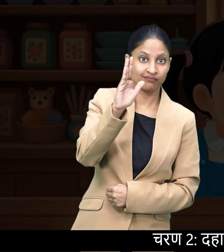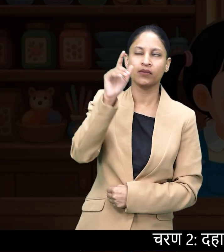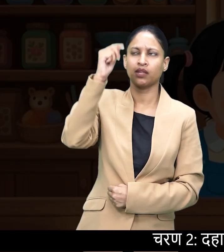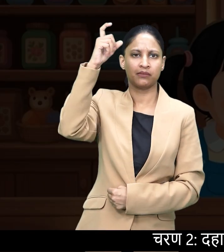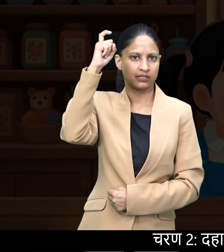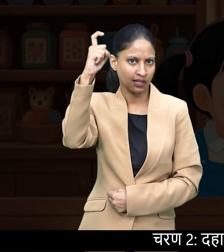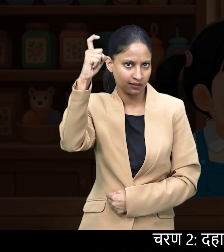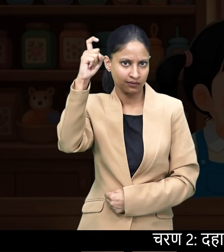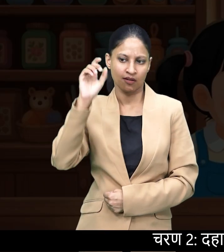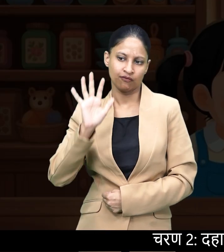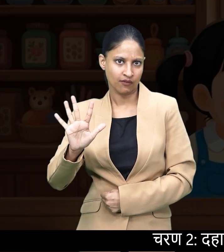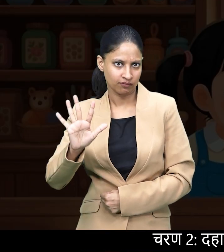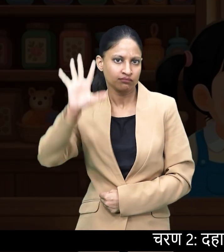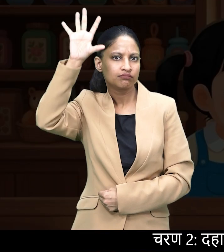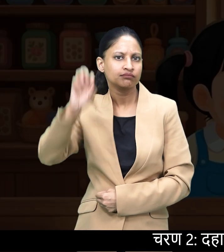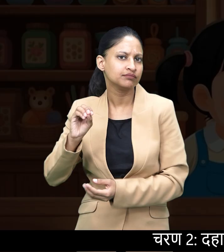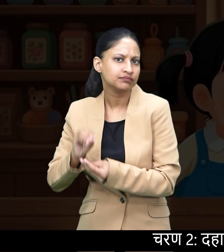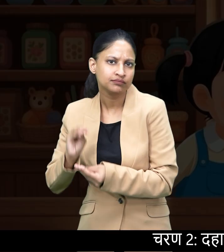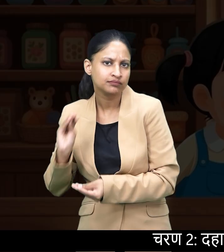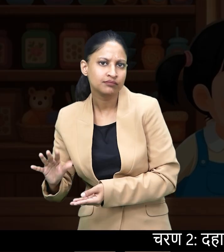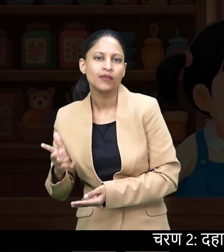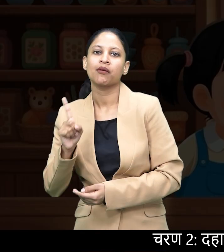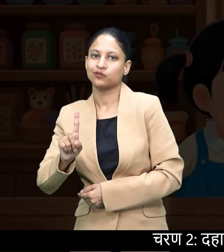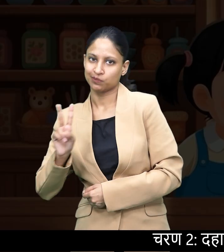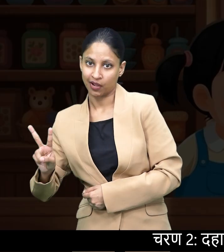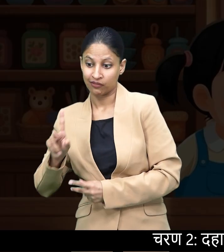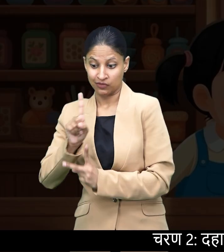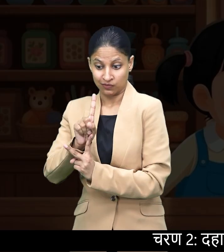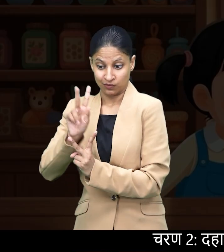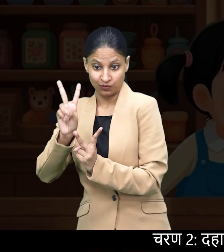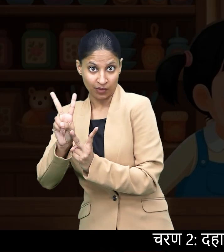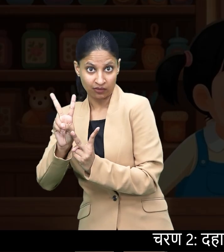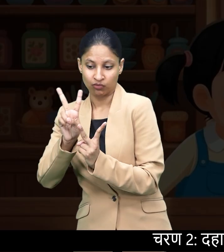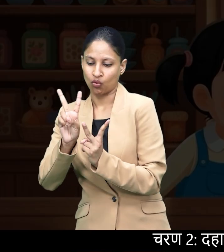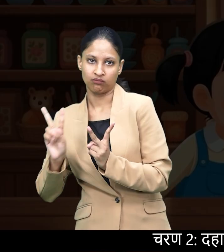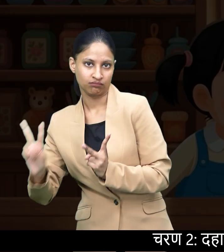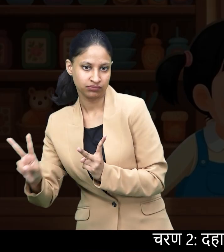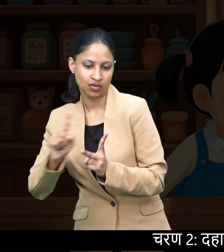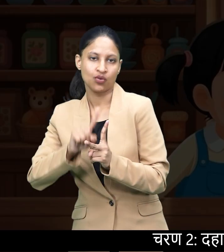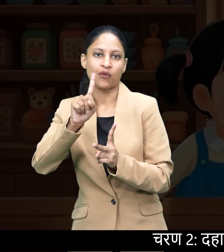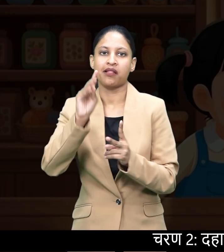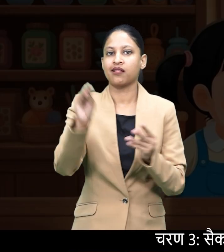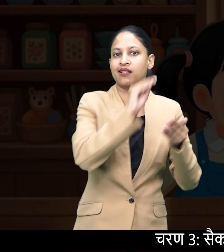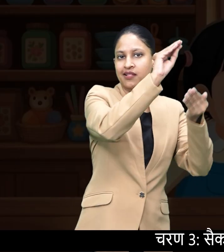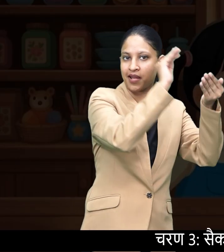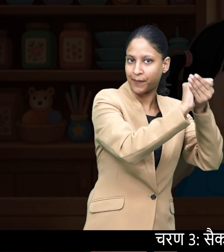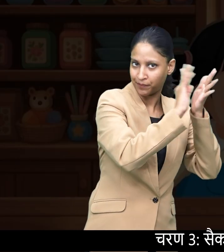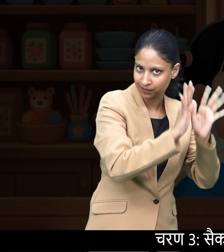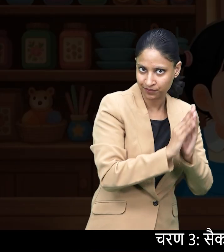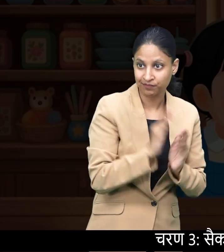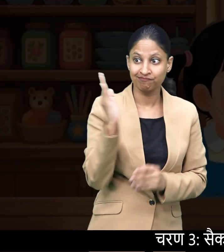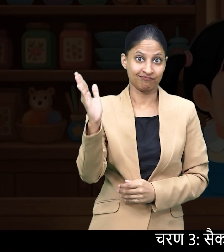चरण 2, दहाई 7 जोड़ 5 बराबर 12। 2 लिखे, 1 हासिल ले। चरण